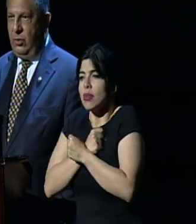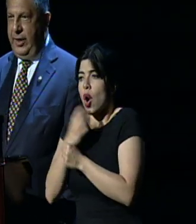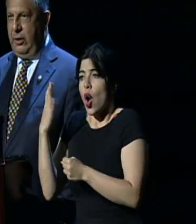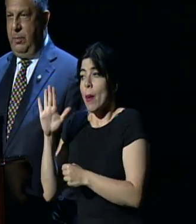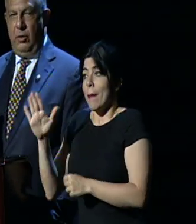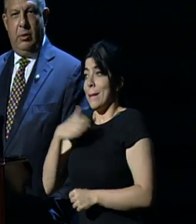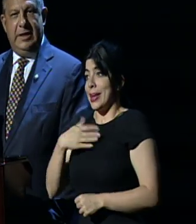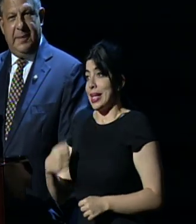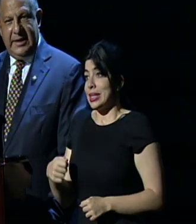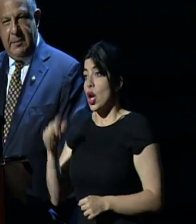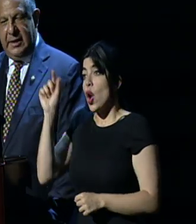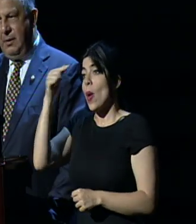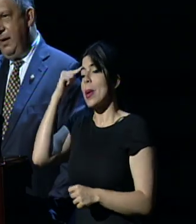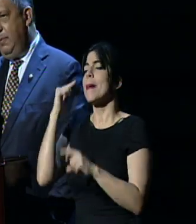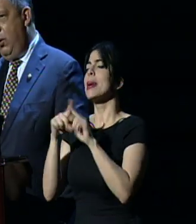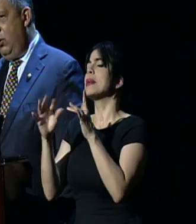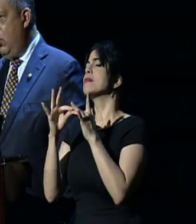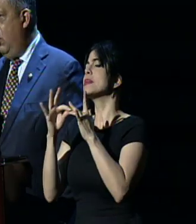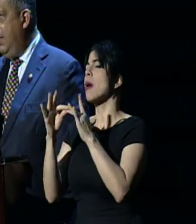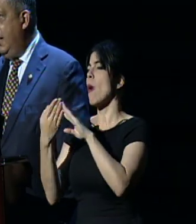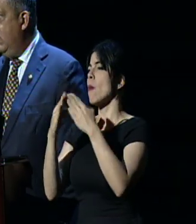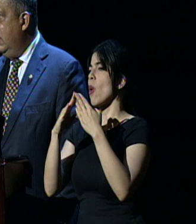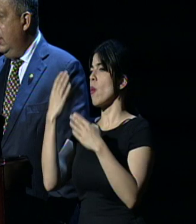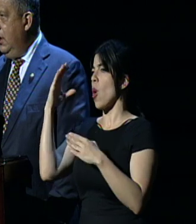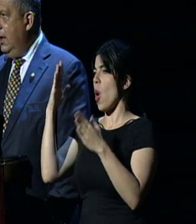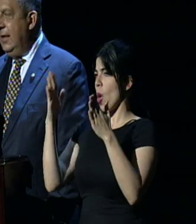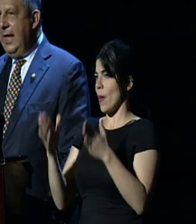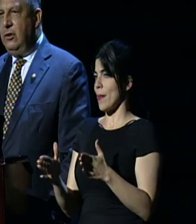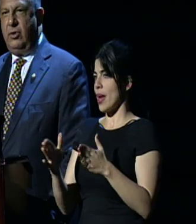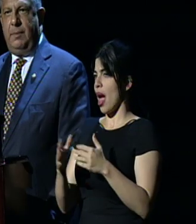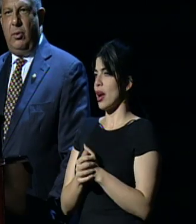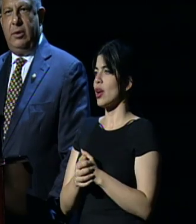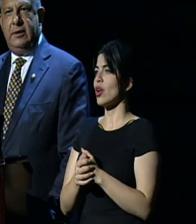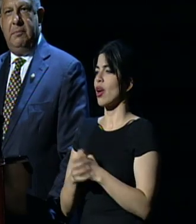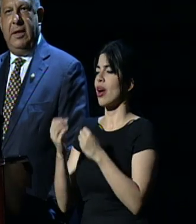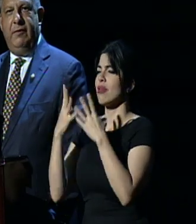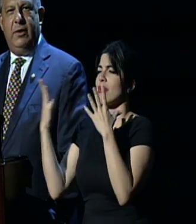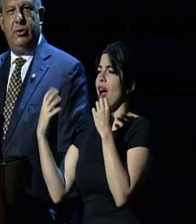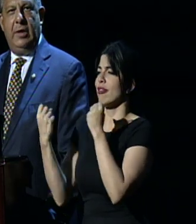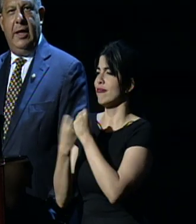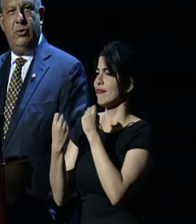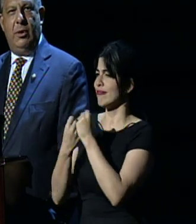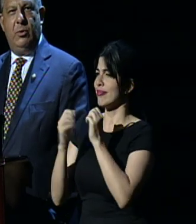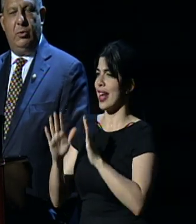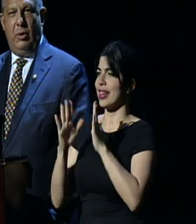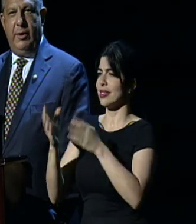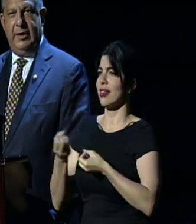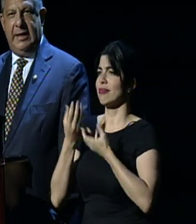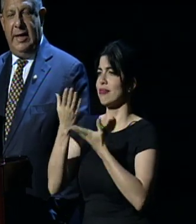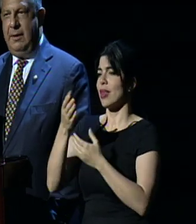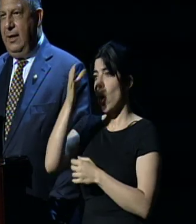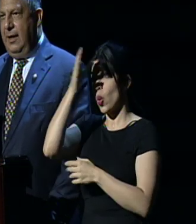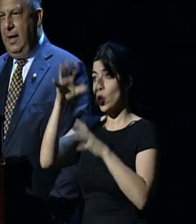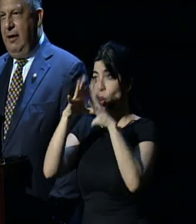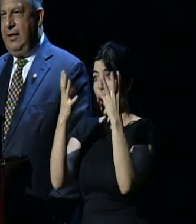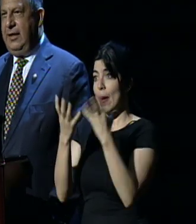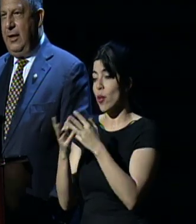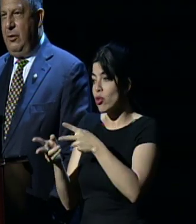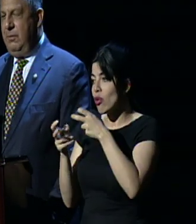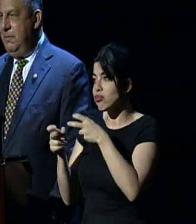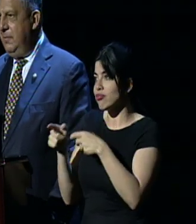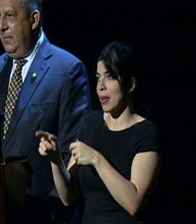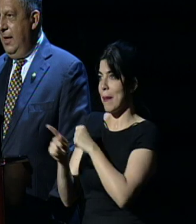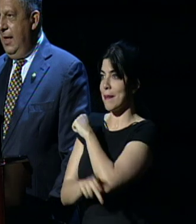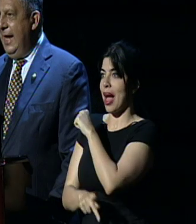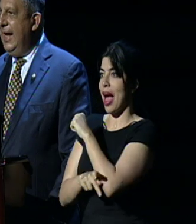presidente y su gobierno, pero especialmente para el pueblo colombiano que tantos aportes magníficos ha hecho a la cultura universal, el